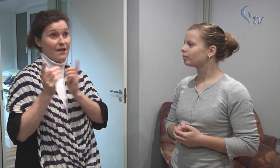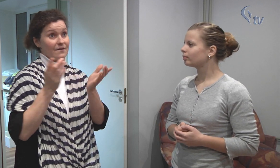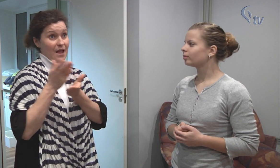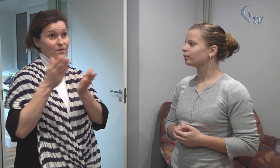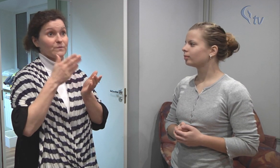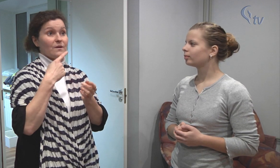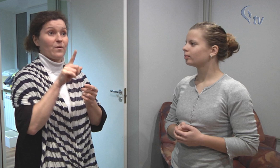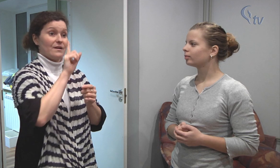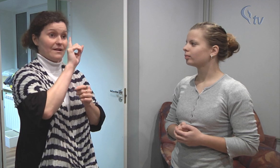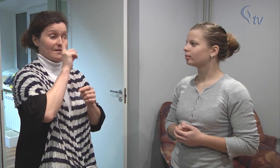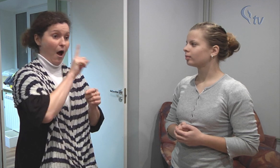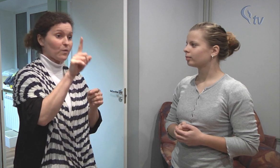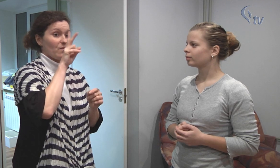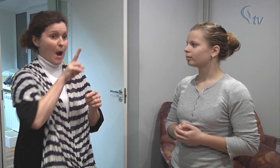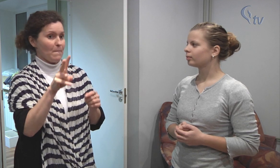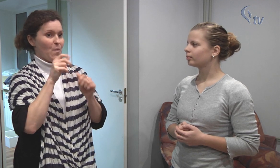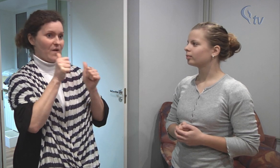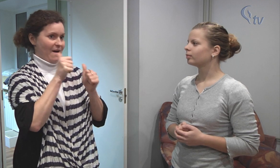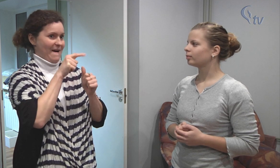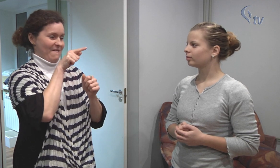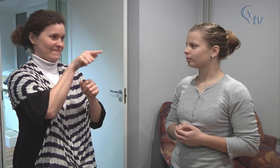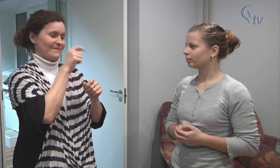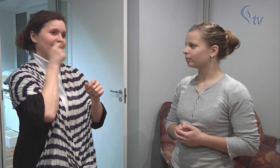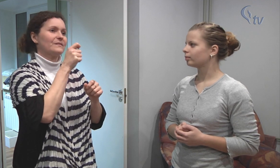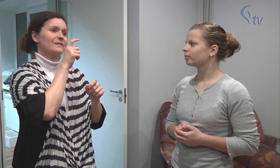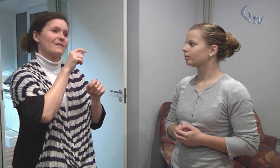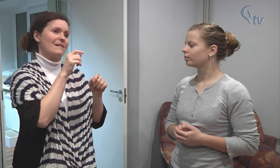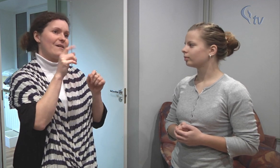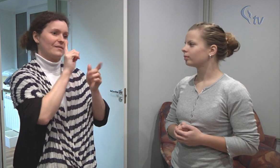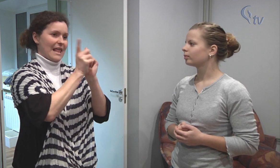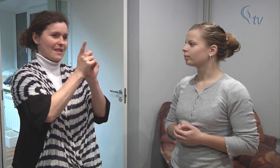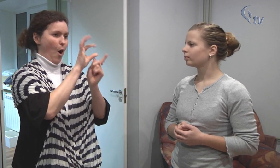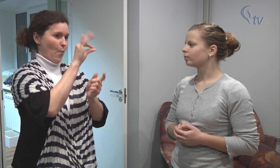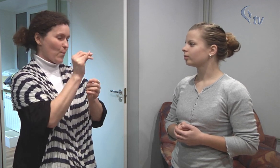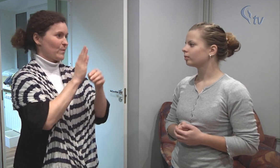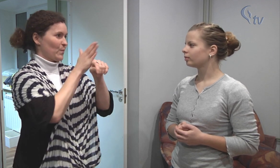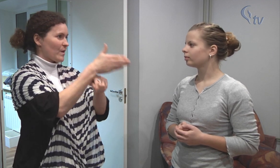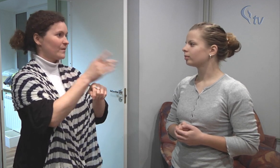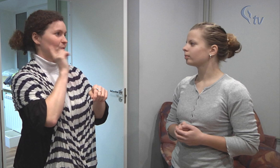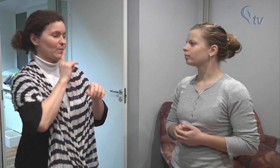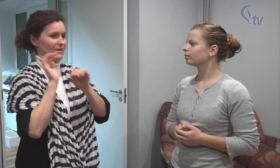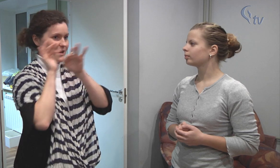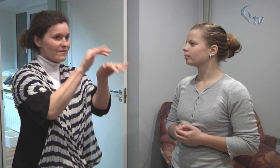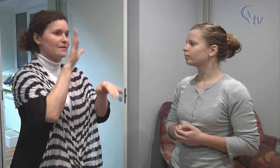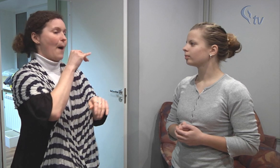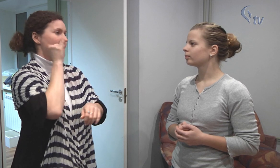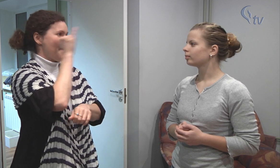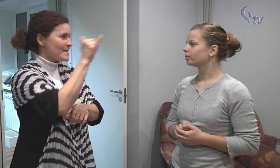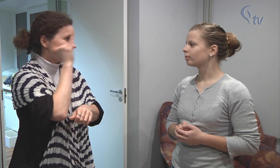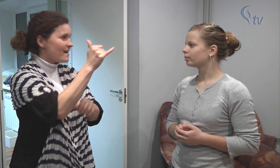ütleksid. Jaanuaris ja veebruaris oli kõik hästi, siis osutas viipekeele tõlketeenust ka viipekeele tõlkide OÜ ja